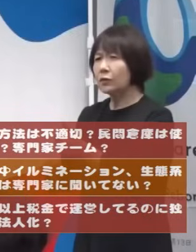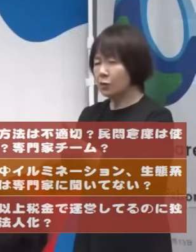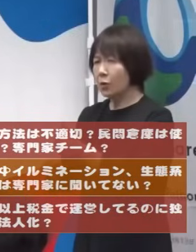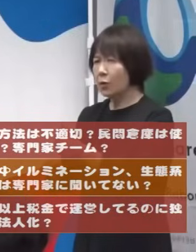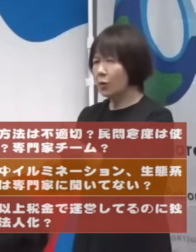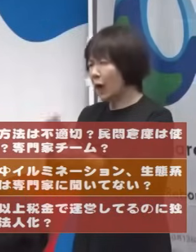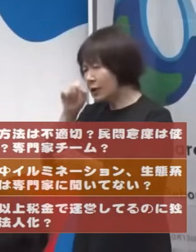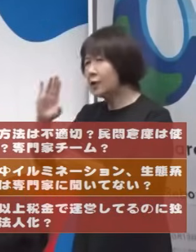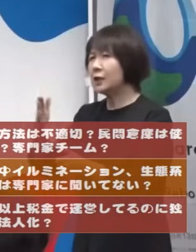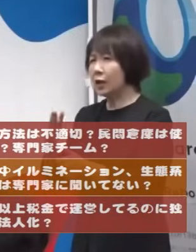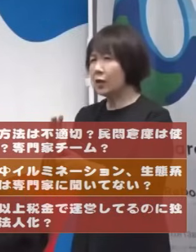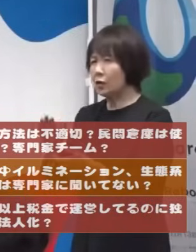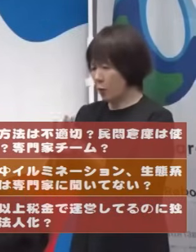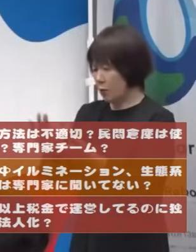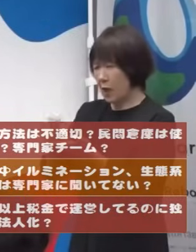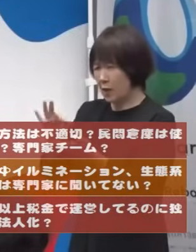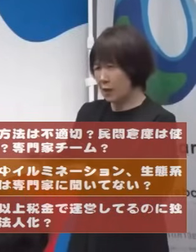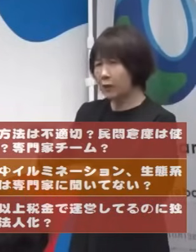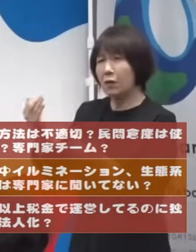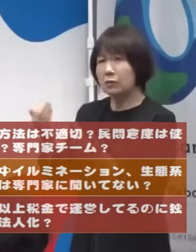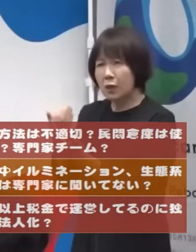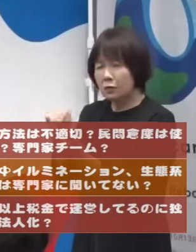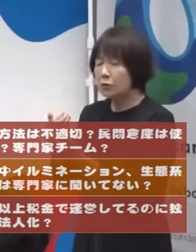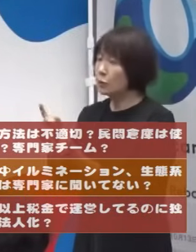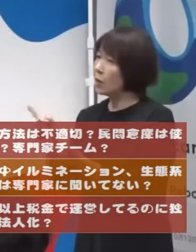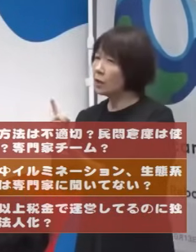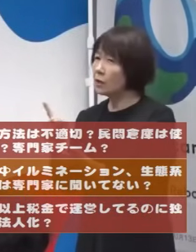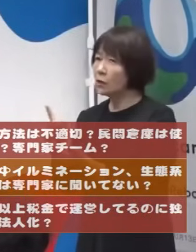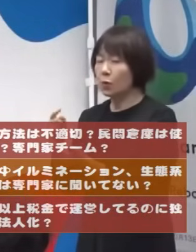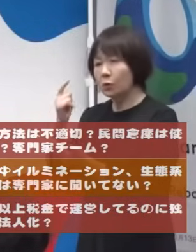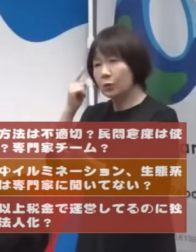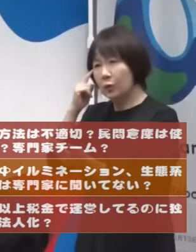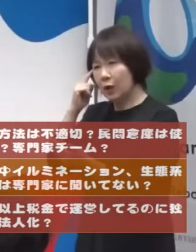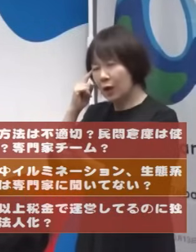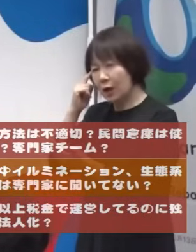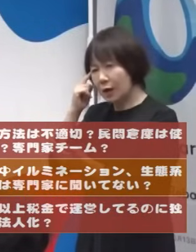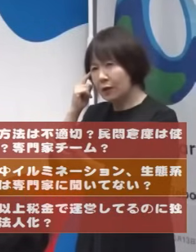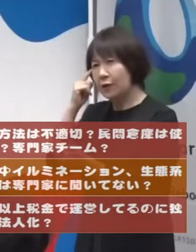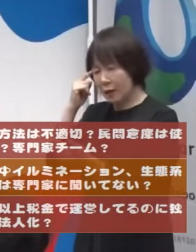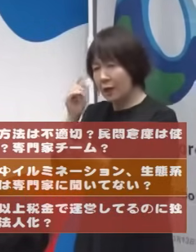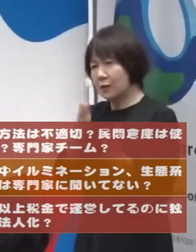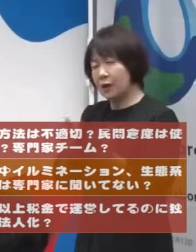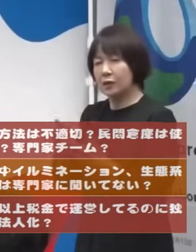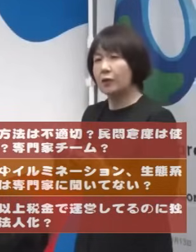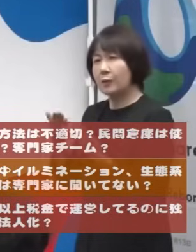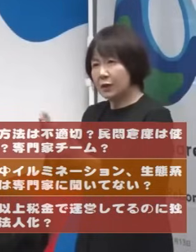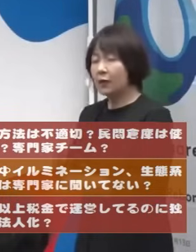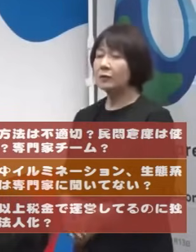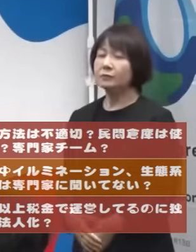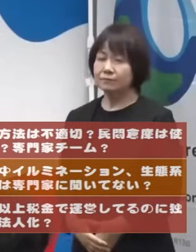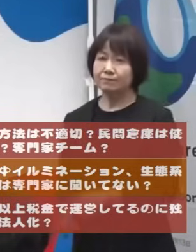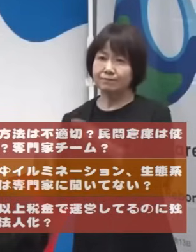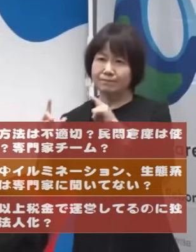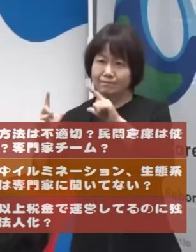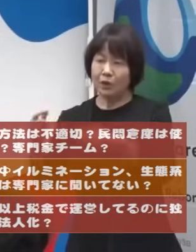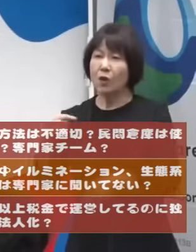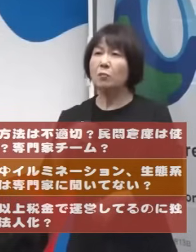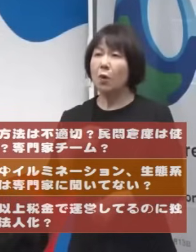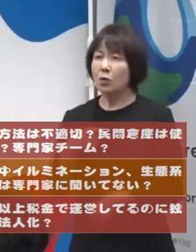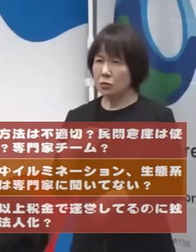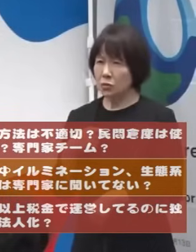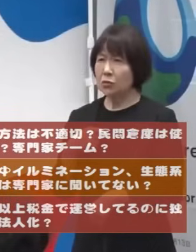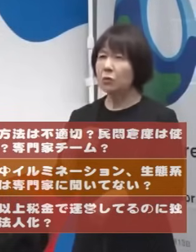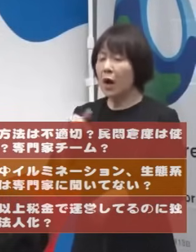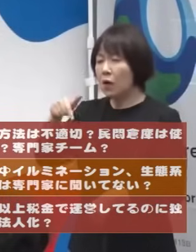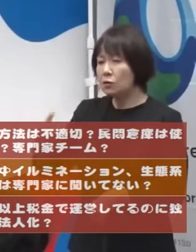分経費もかかるというお話かと思いますが、そのあたりは どのように知事の中では整理されてますでしょうか？ 僕はまずはね、浮遊